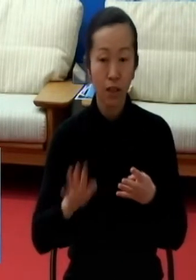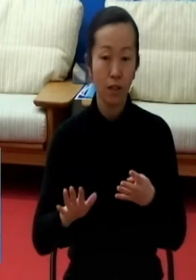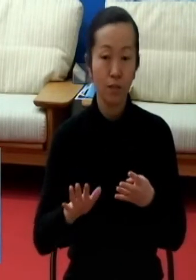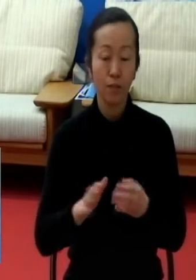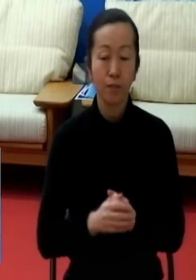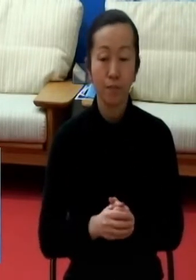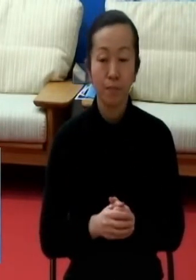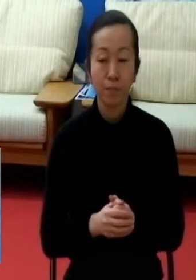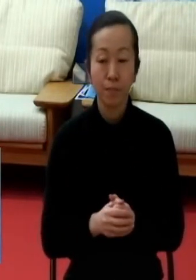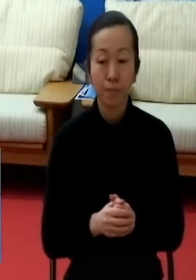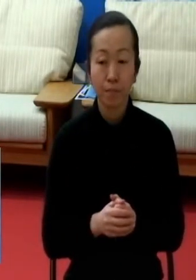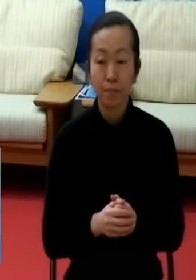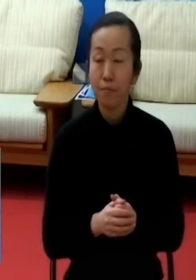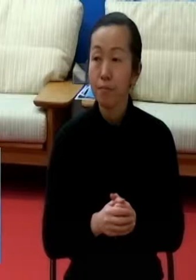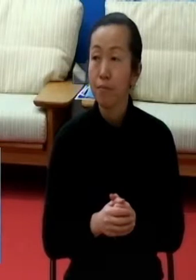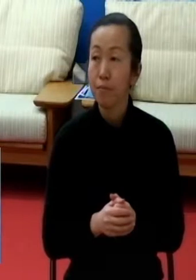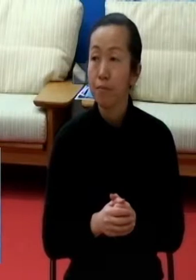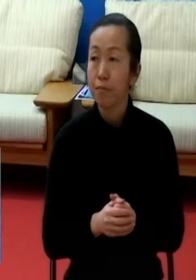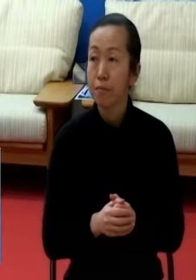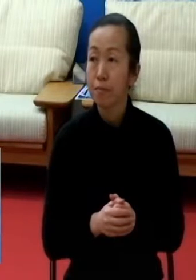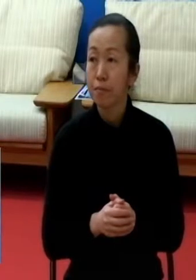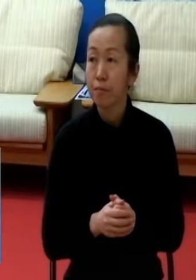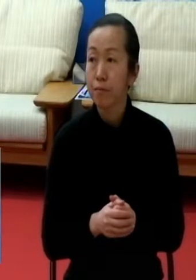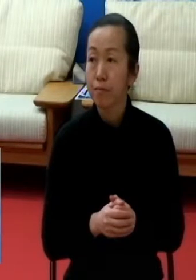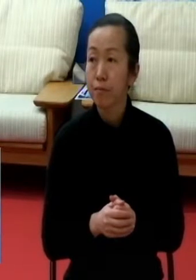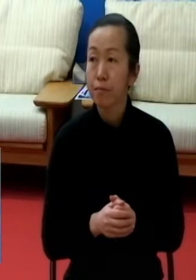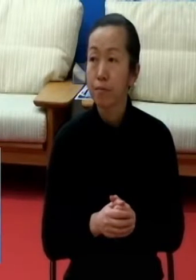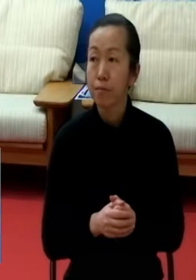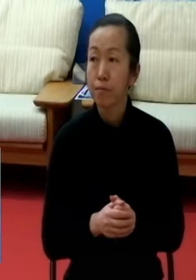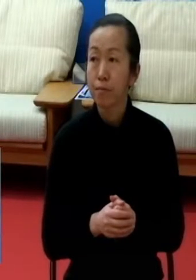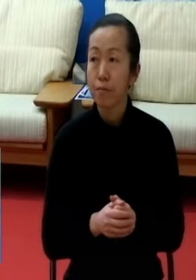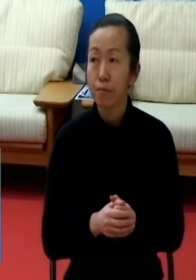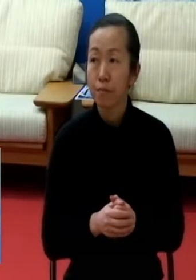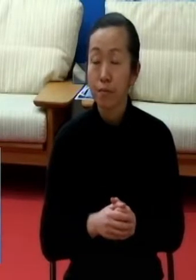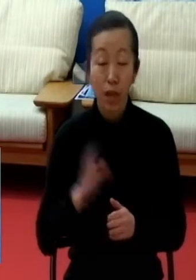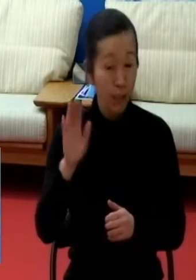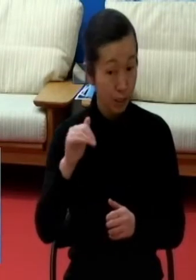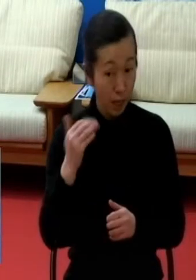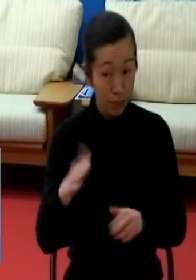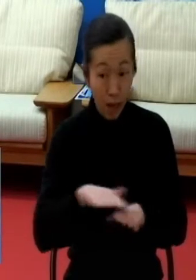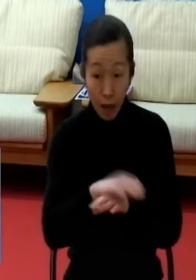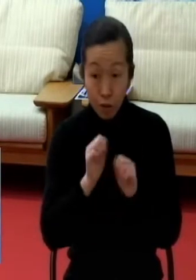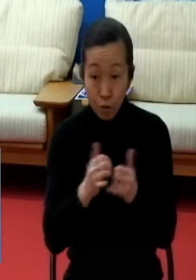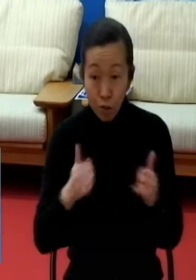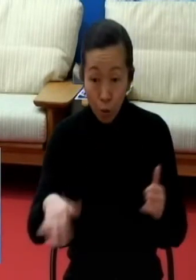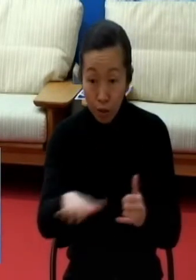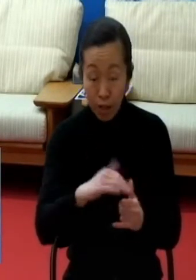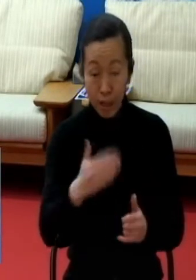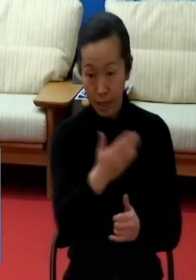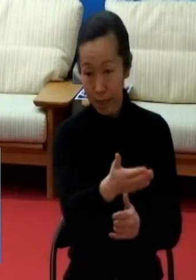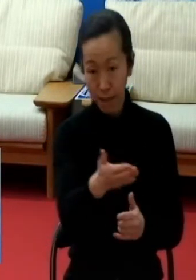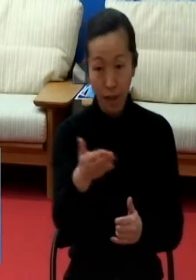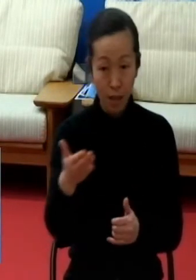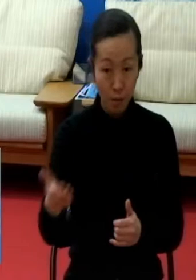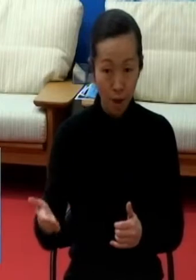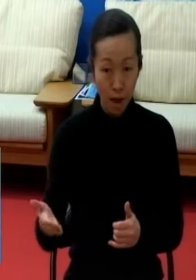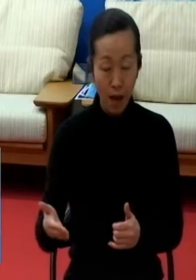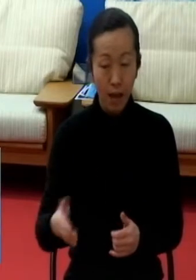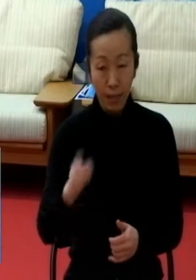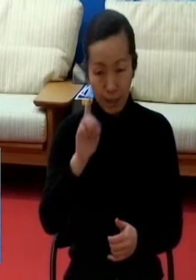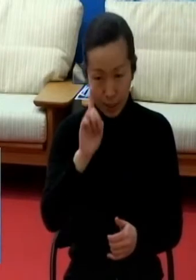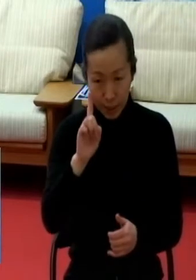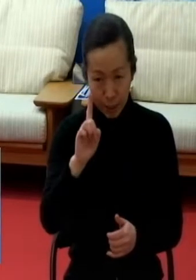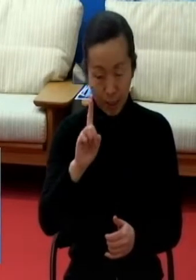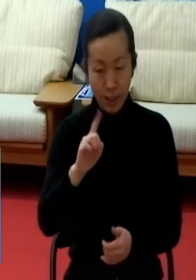천년 같고 천년이 하루 같다는 이 한 가지를 잊지 말라 그래요. しかし愛する人たち、あなた方はこの一時